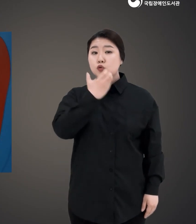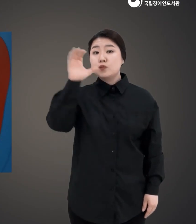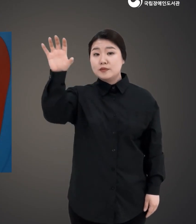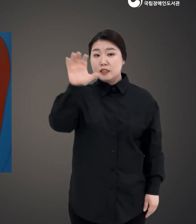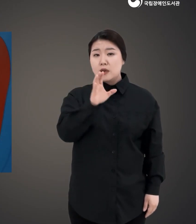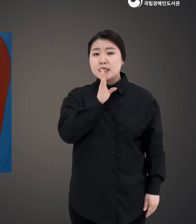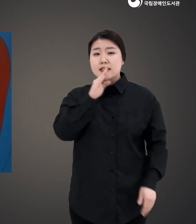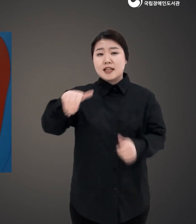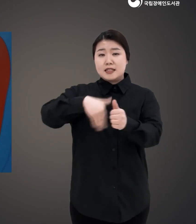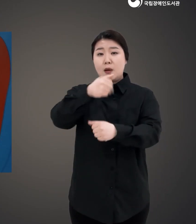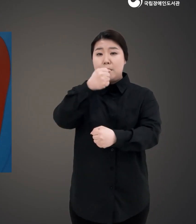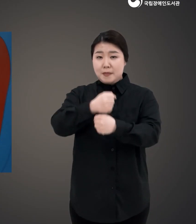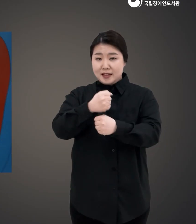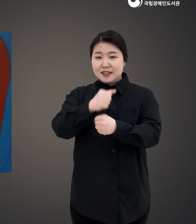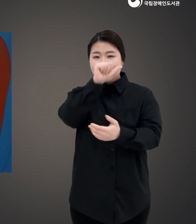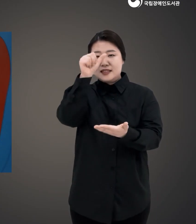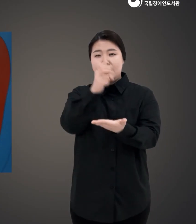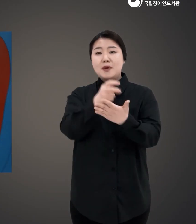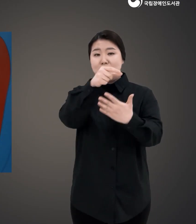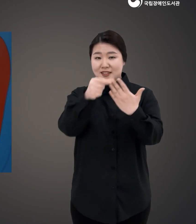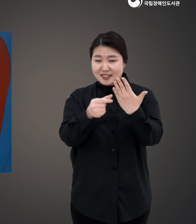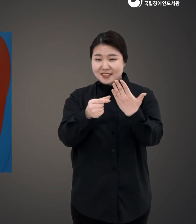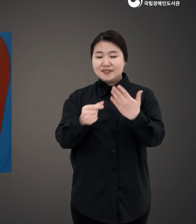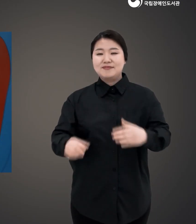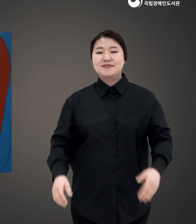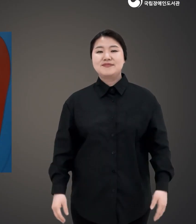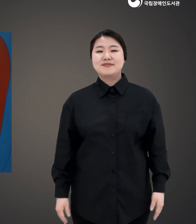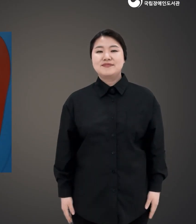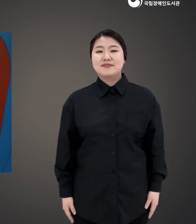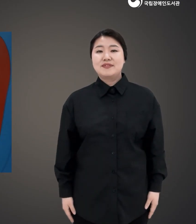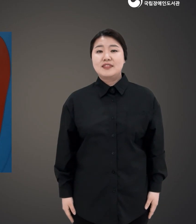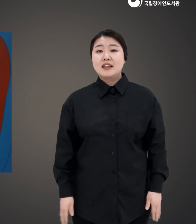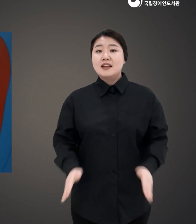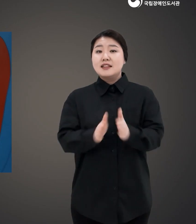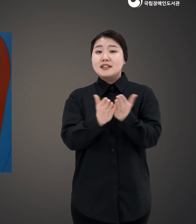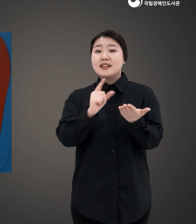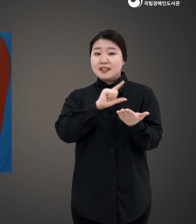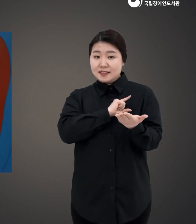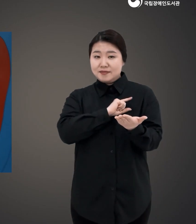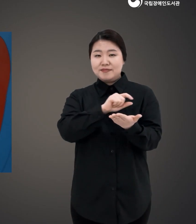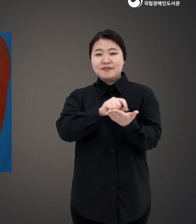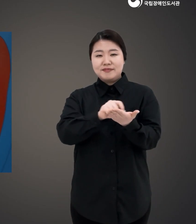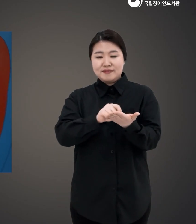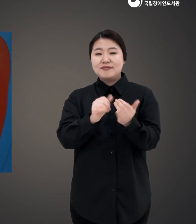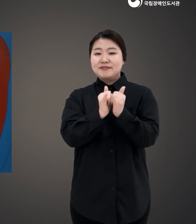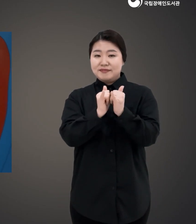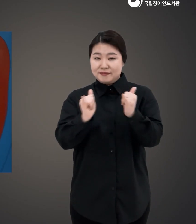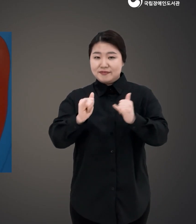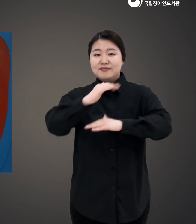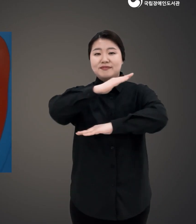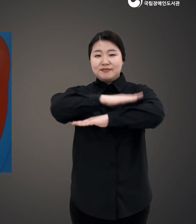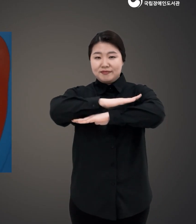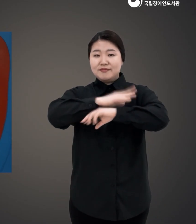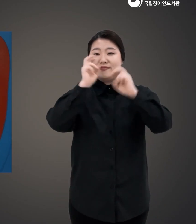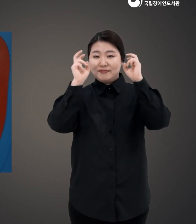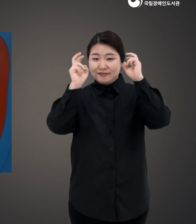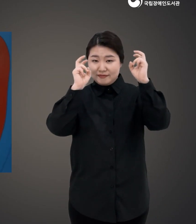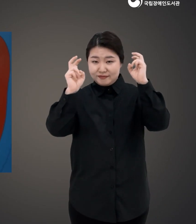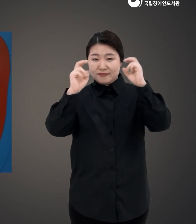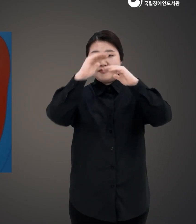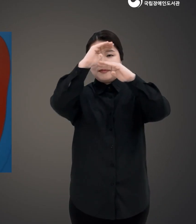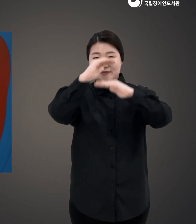꿈을 현실로 만드는 실전 인생 법칙. 도서명 인생에서 8가지 일에만